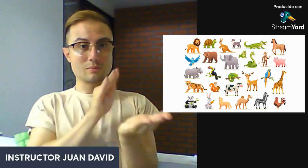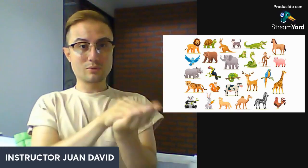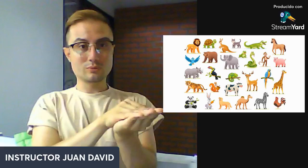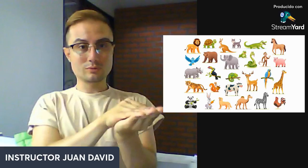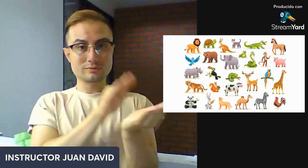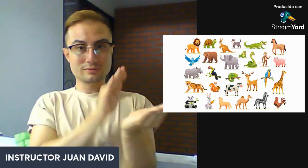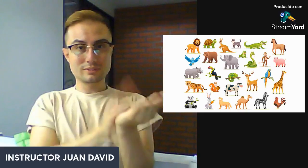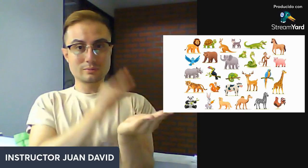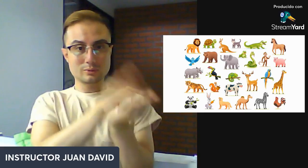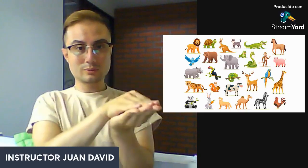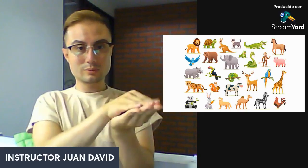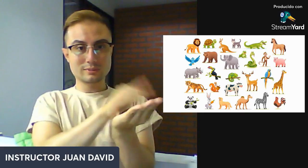Sapo.